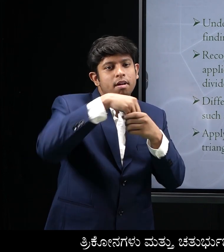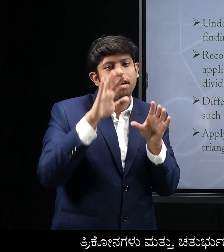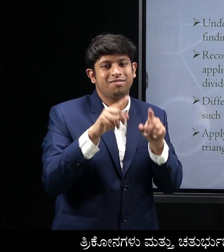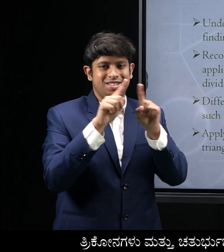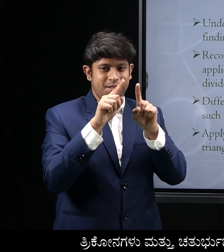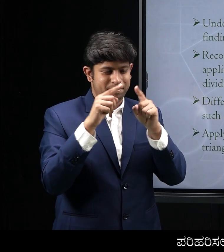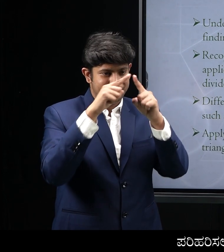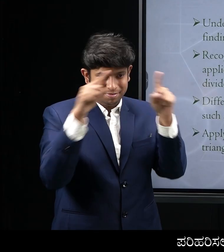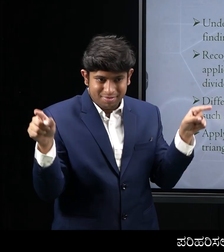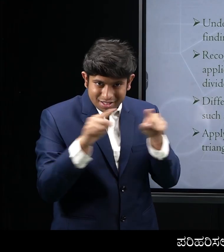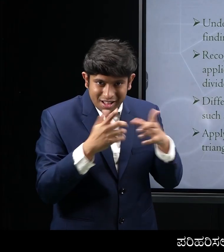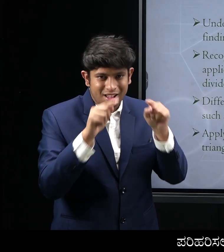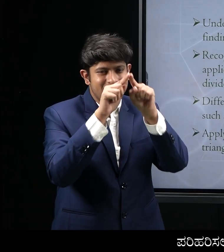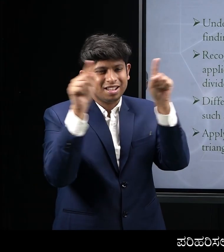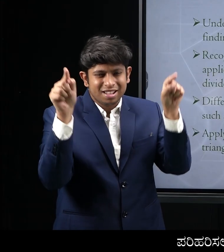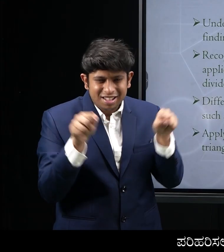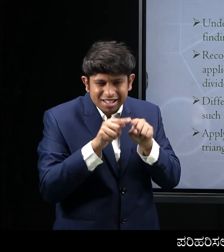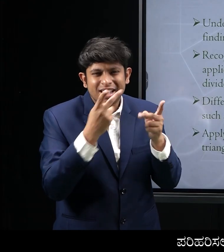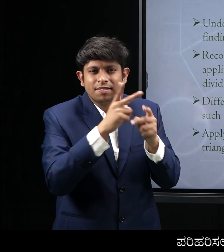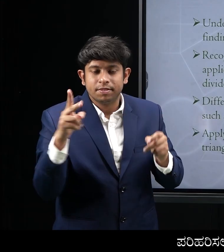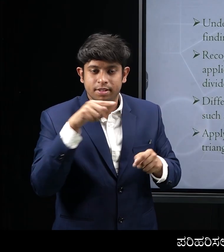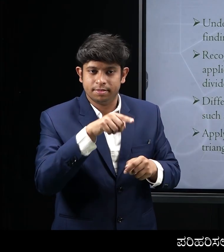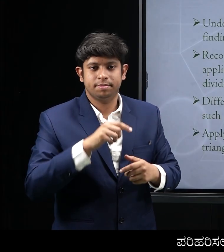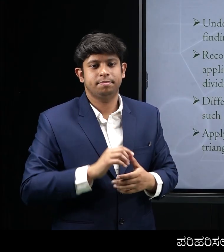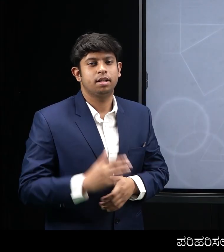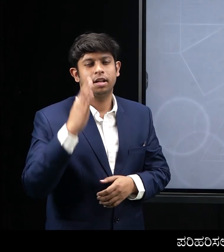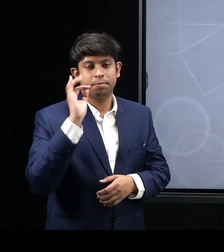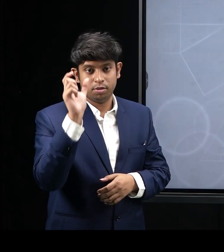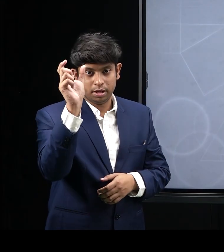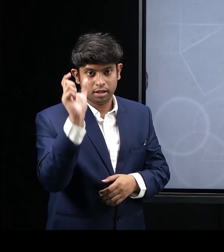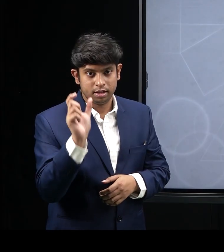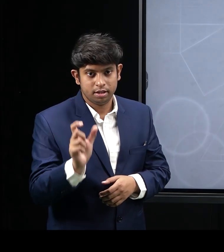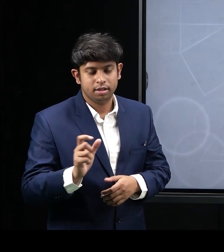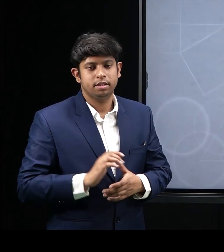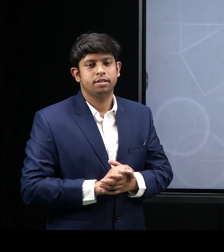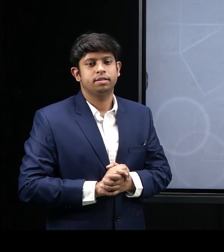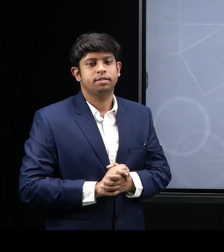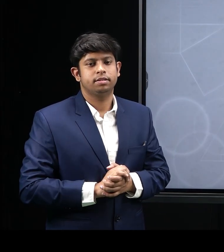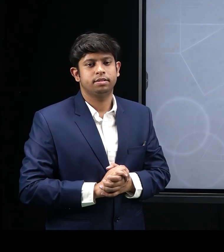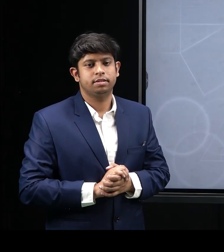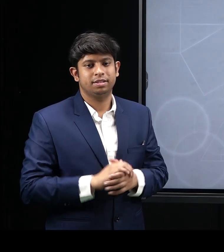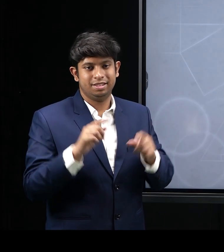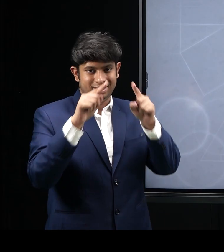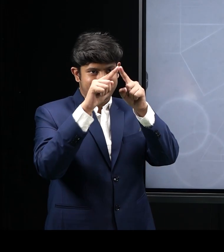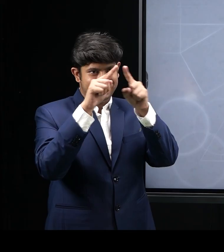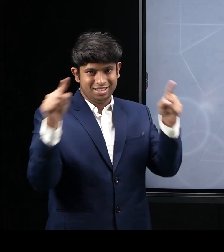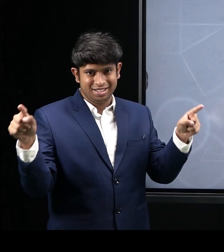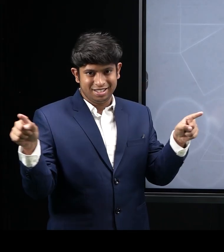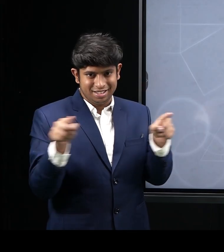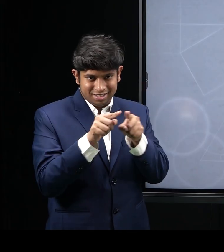ಸಮಸ್ಯೆಗಳನ್ನು ಪರಿಹರಿಸಲು ಹೆರಾನ್ ಸೂತ್ರವನ್ನು ಅನ್ವಯಿಸಿ. ಈ ಪಾಠದ ಕೀವರ್ಡ್ಗಳು: ತ್ರಿಕೋನ